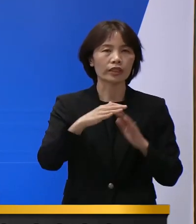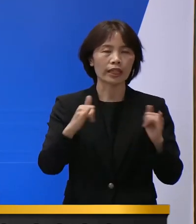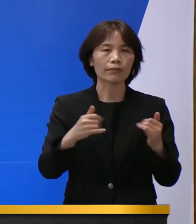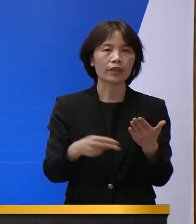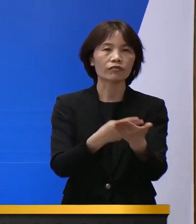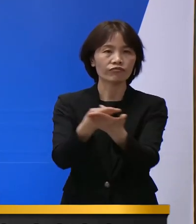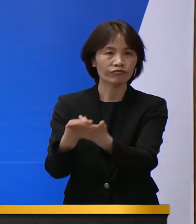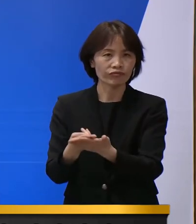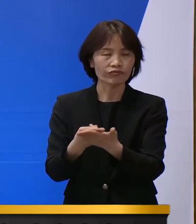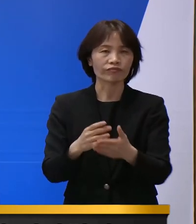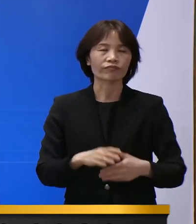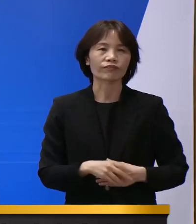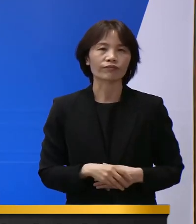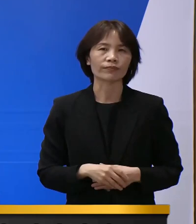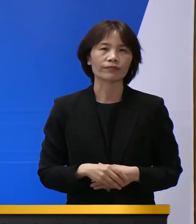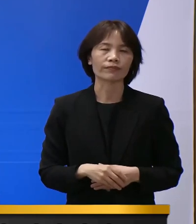있습니다.